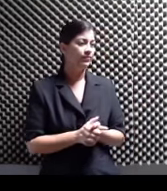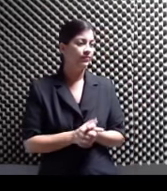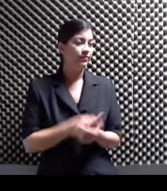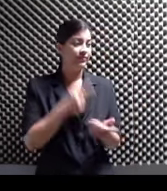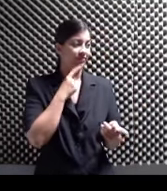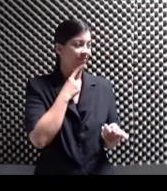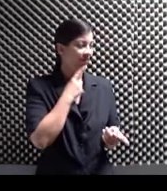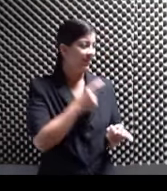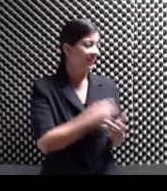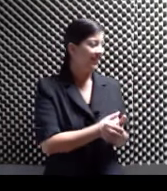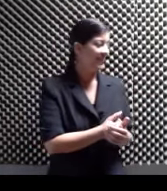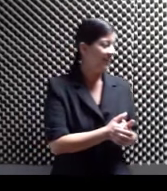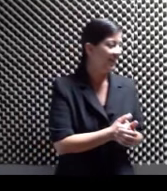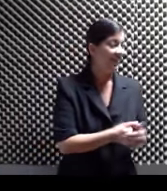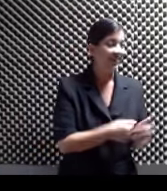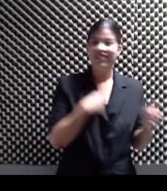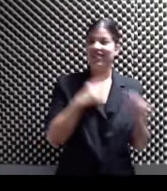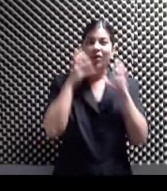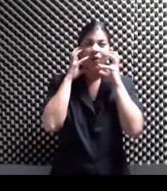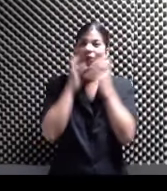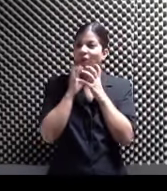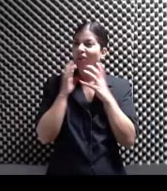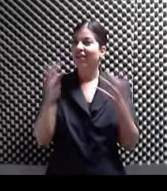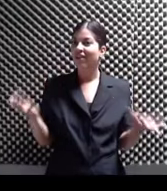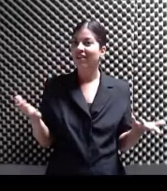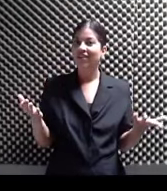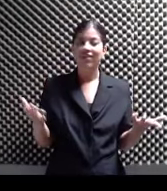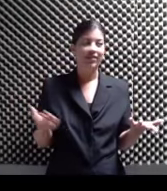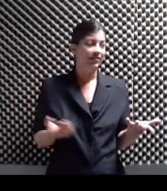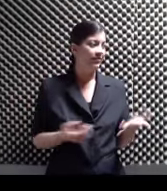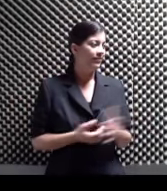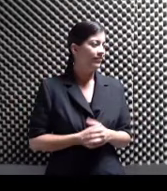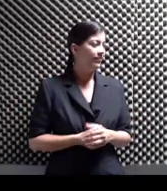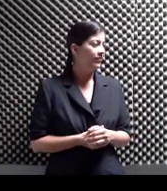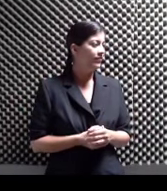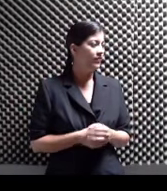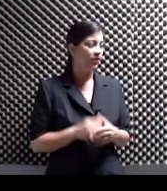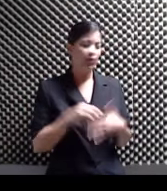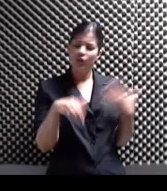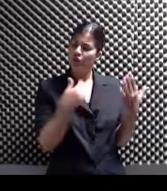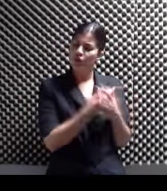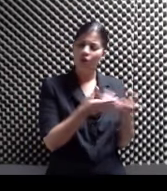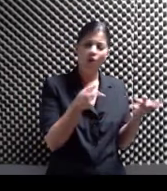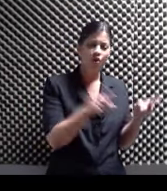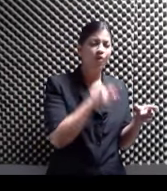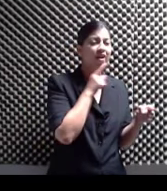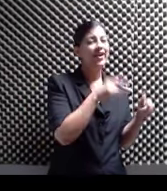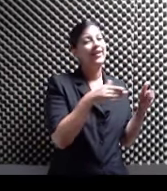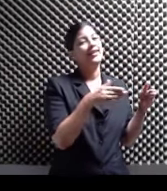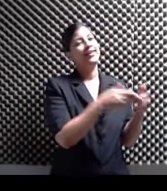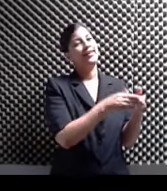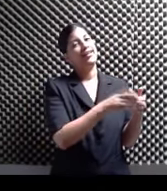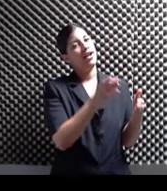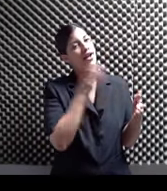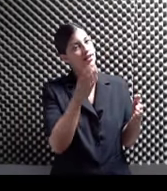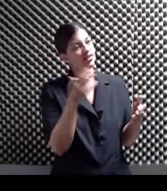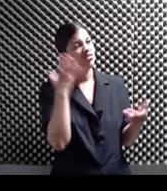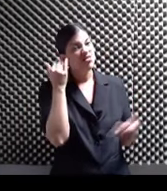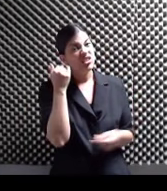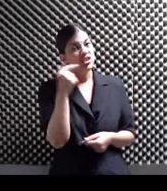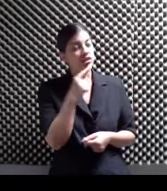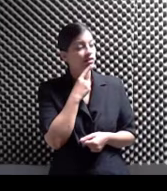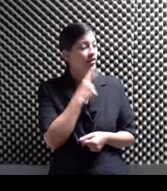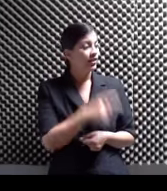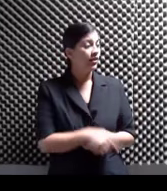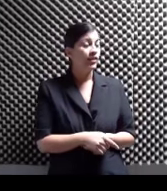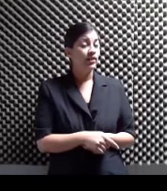Barba. Me tienen con barba. Exacto. Oh, Dios. Pasa de todo en esa esquina caliente porque la salsa es literal. Okay. Se